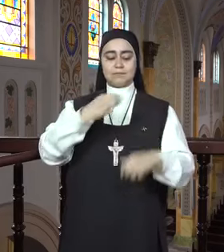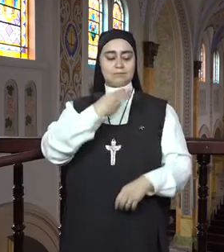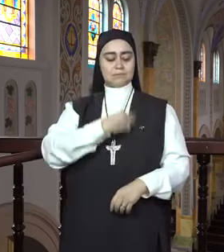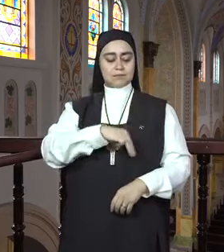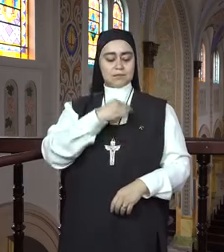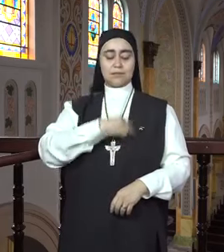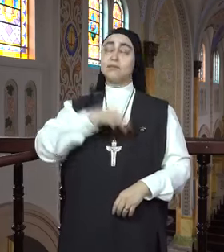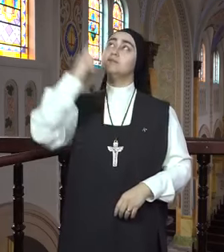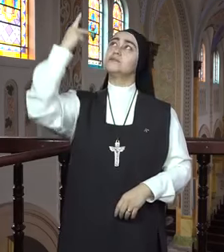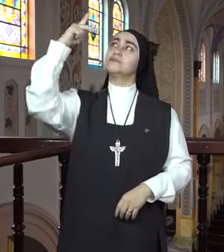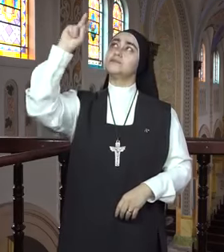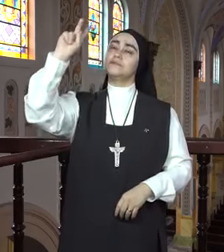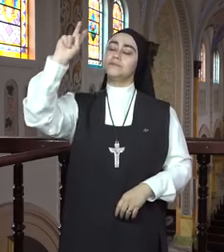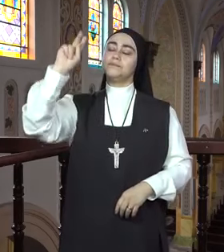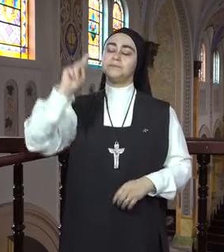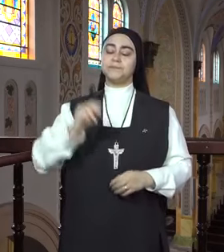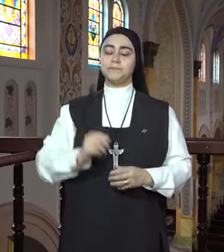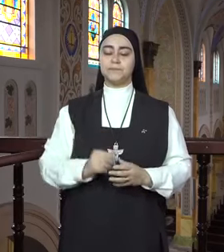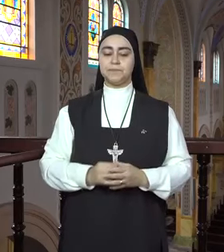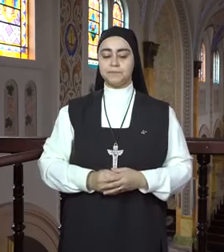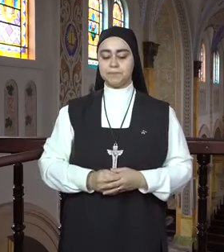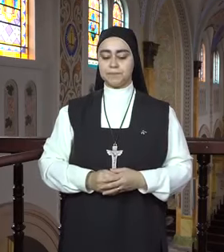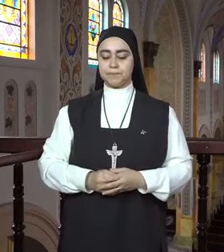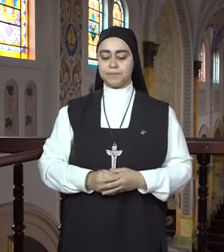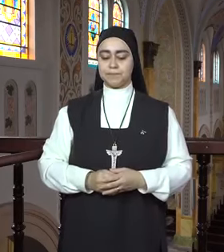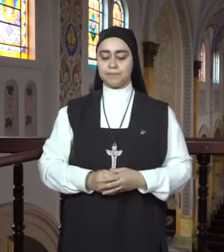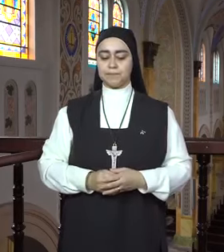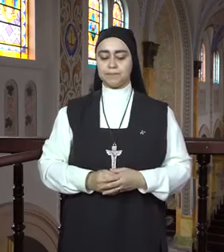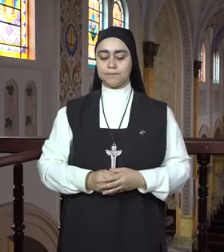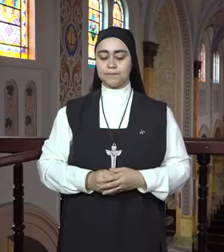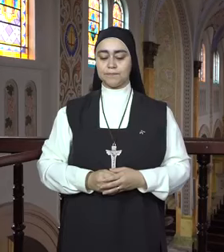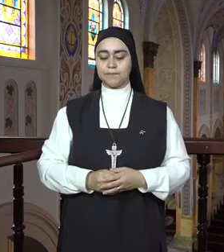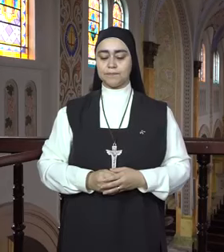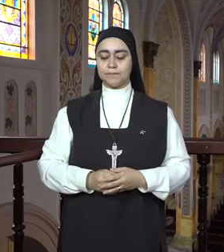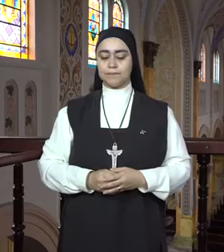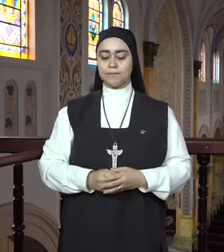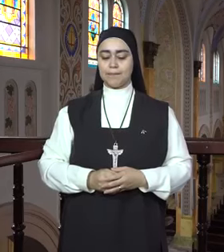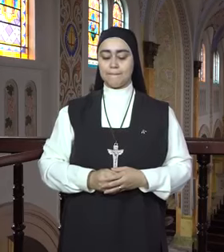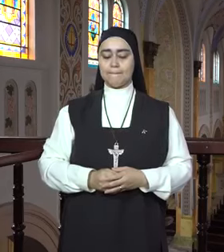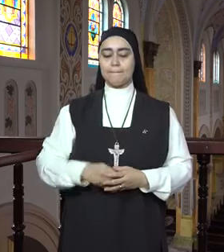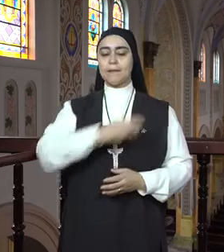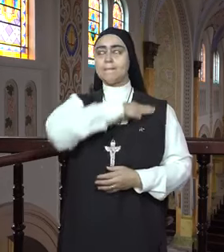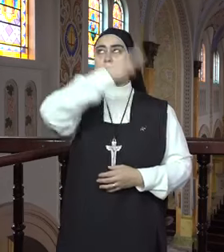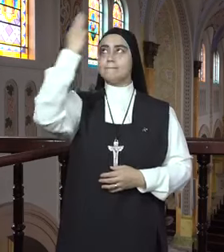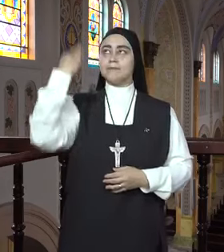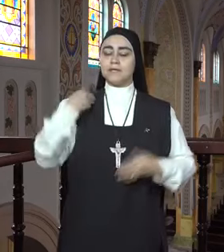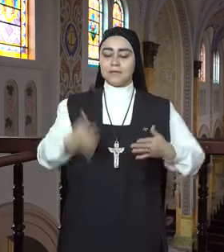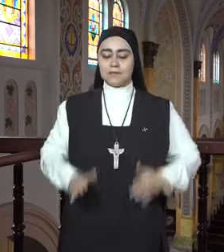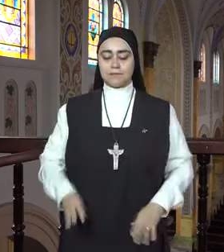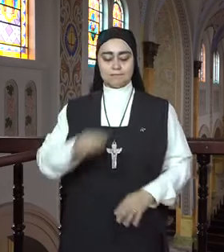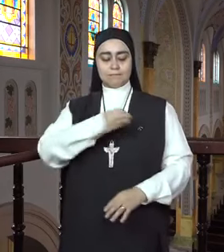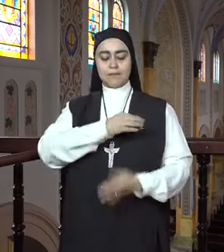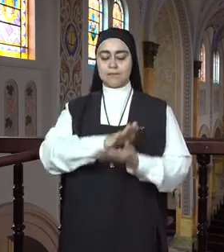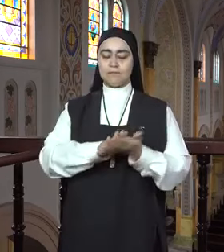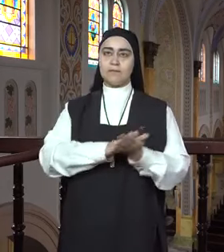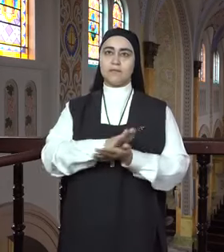que mais precisarem da vossa misericórdia. Ó Maria concebida sem pecado, rogai